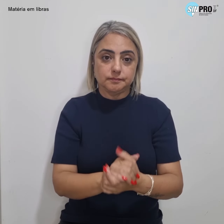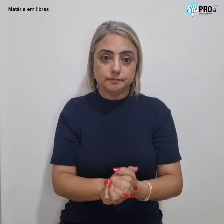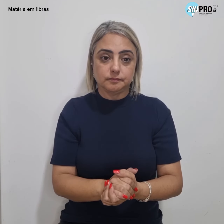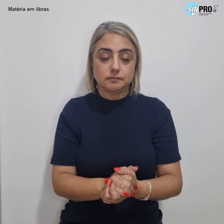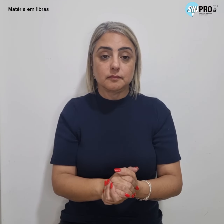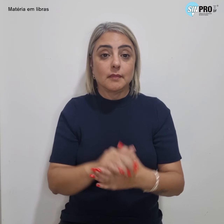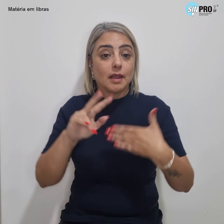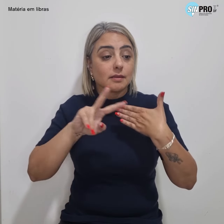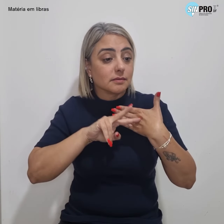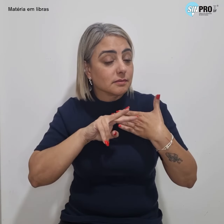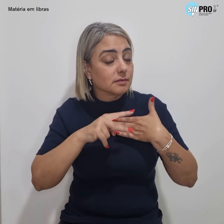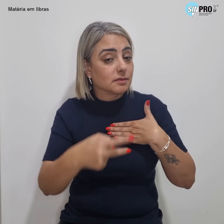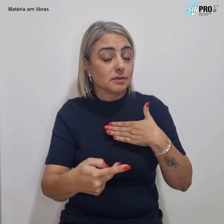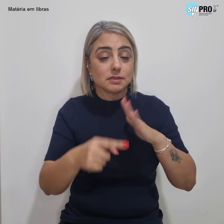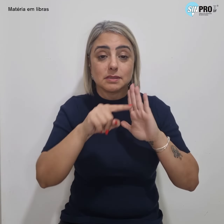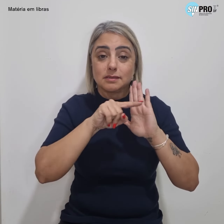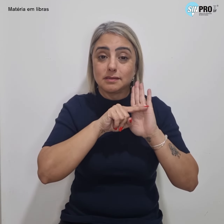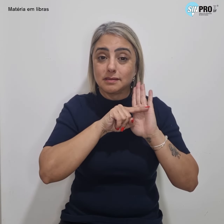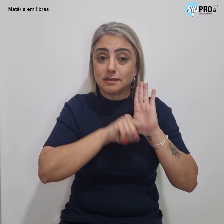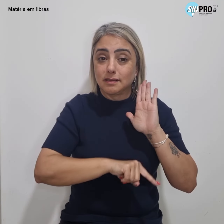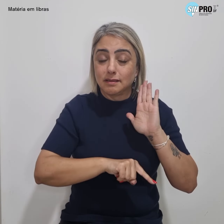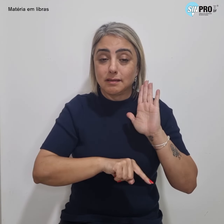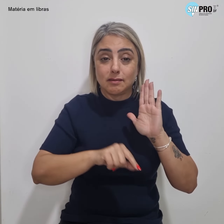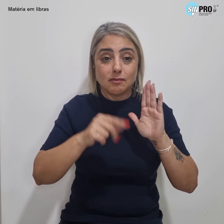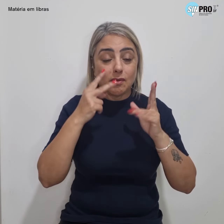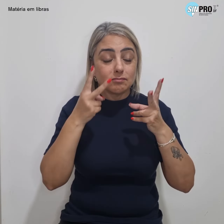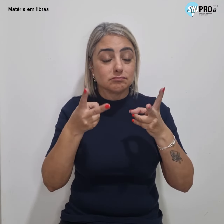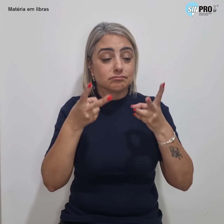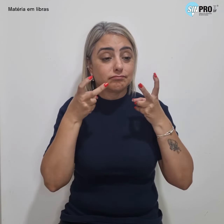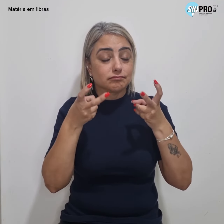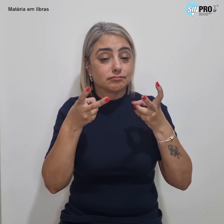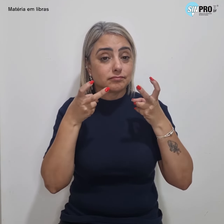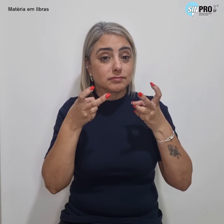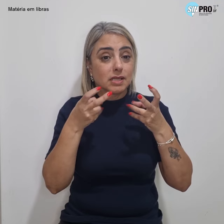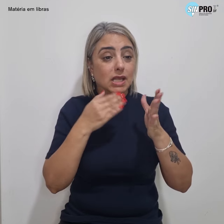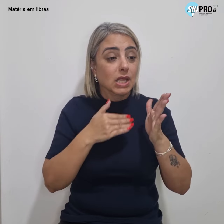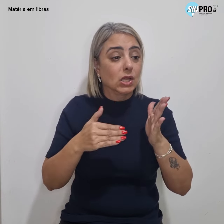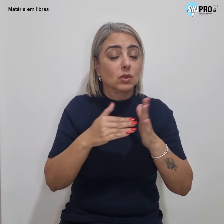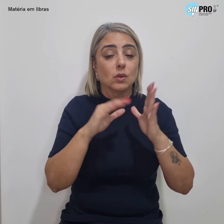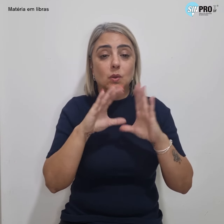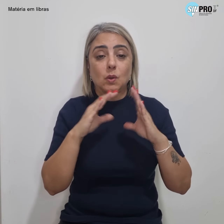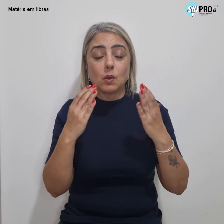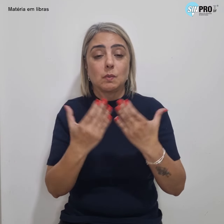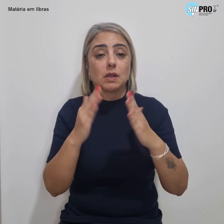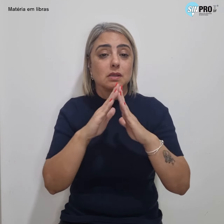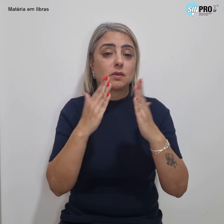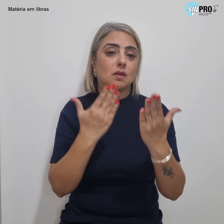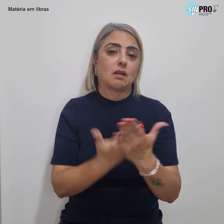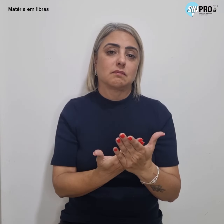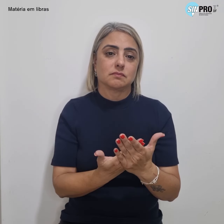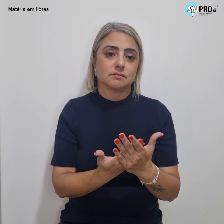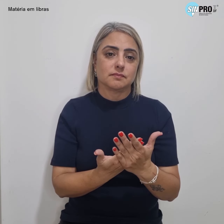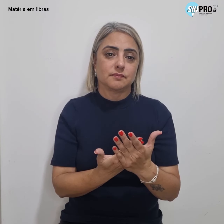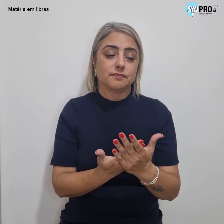consequências negativas foram observadas em toda a comunidade escolar. Alunos